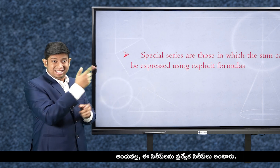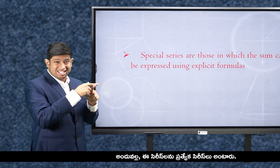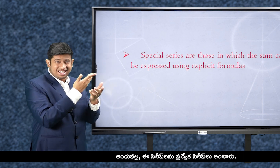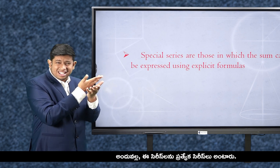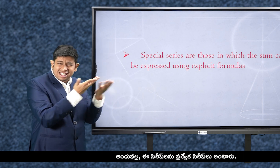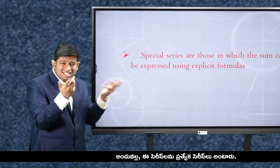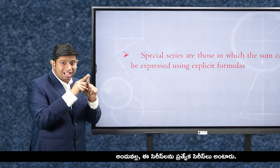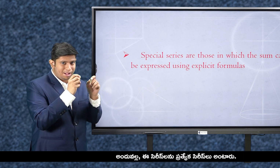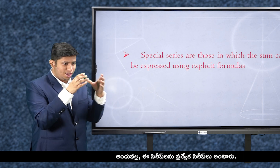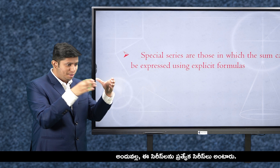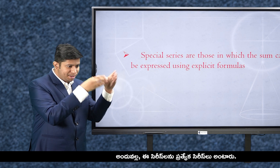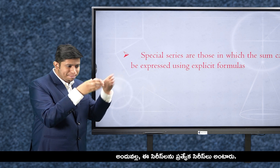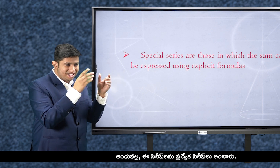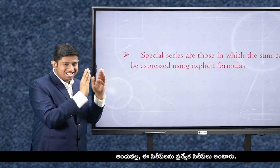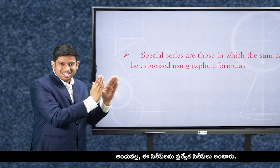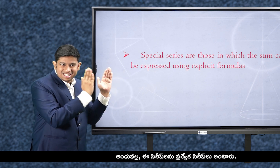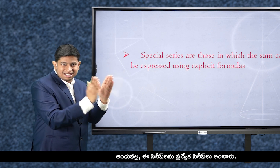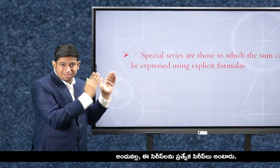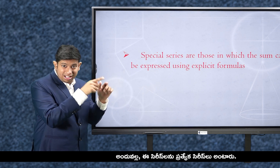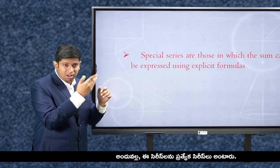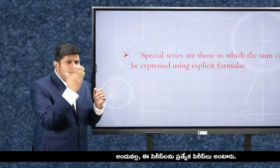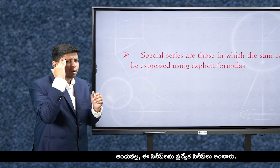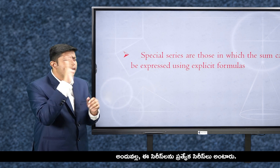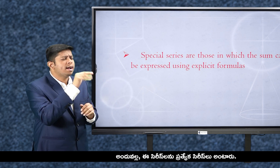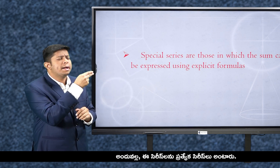అందువల్ల ఈ సిరీస్లను ప్రత్యేక సిరీస్లు అంటారు.